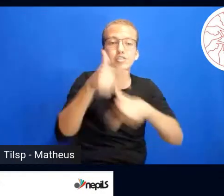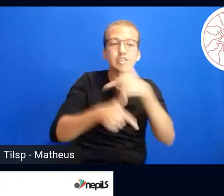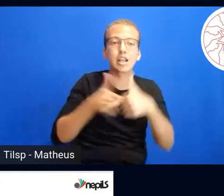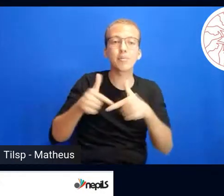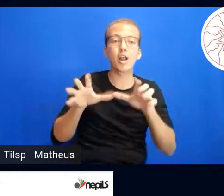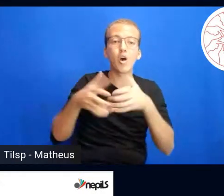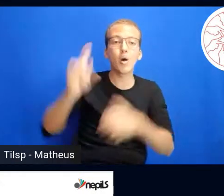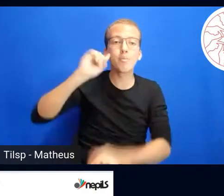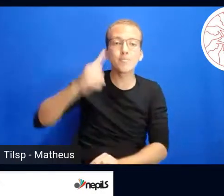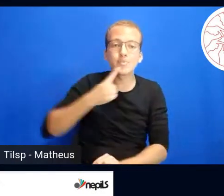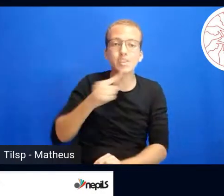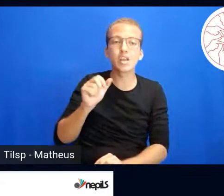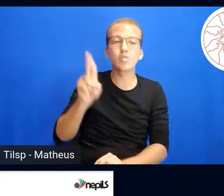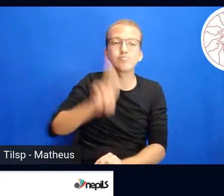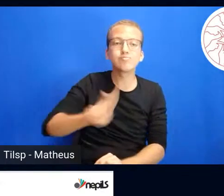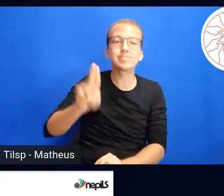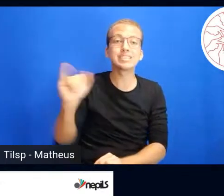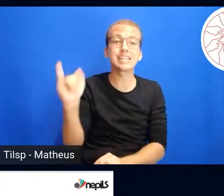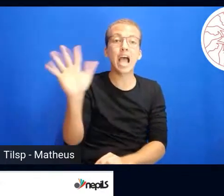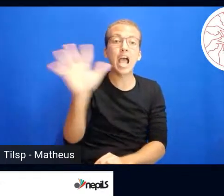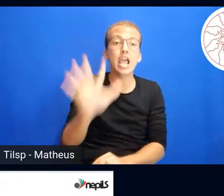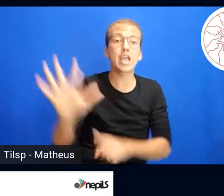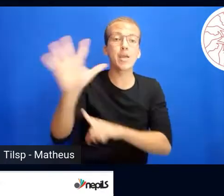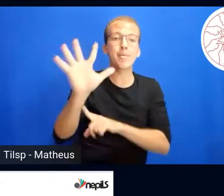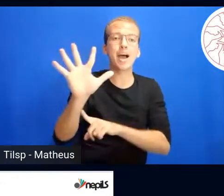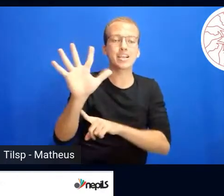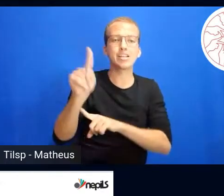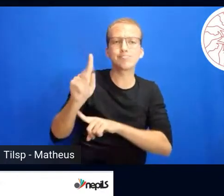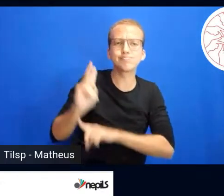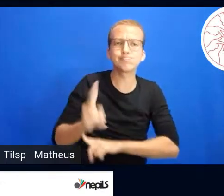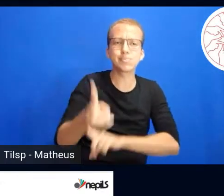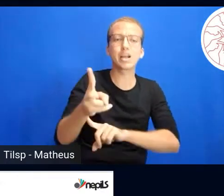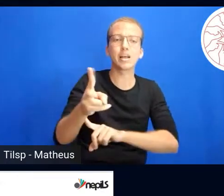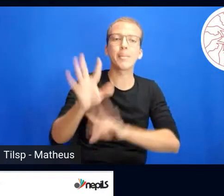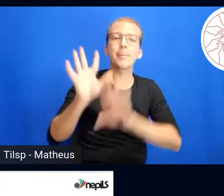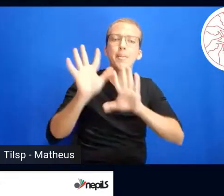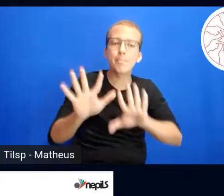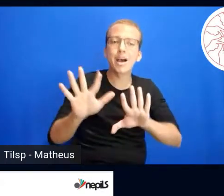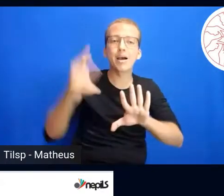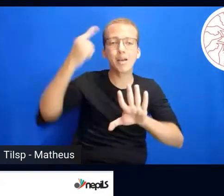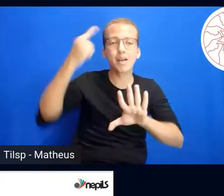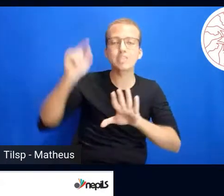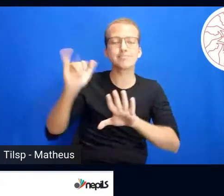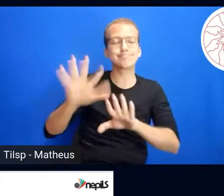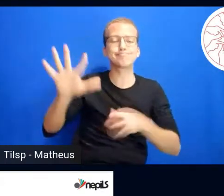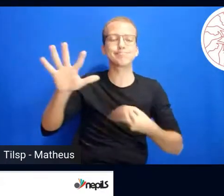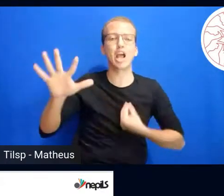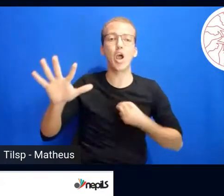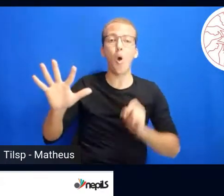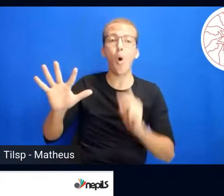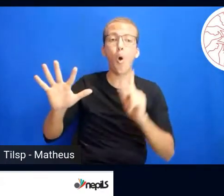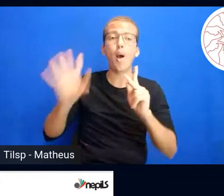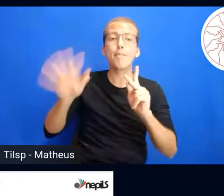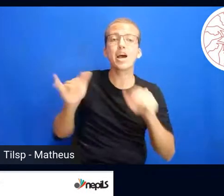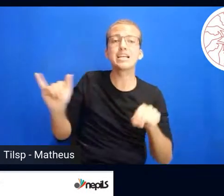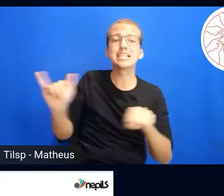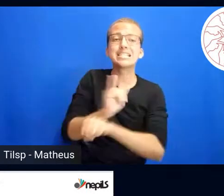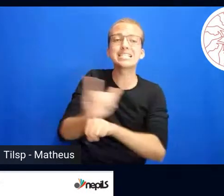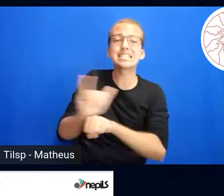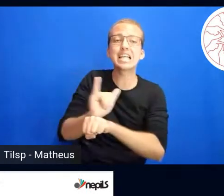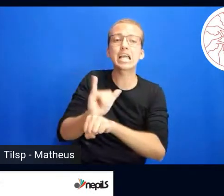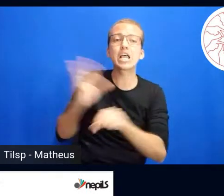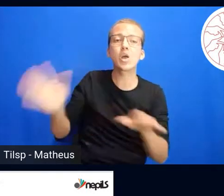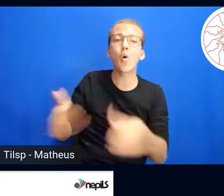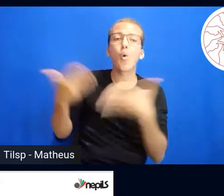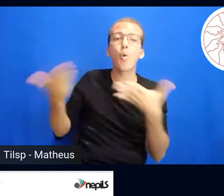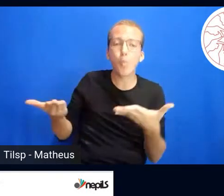ao objeto, a pontuação, ela sempre está presente, mas as estratégias que que são utilizadas são diferentes ao longo do tempo. E é e é